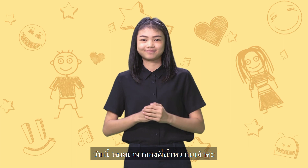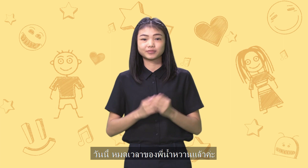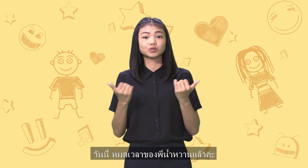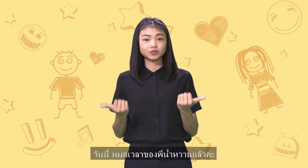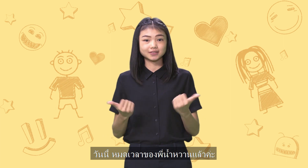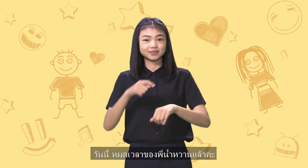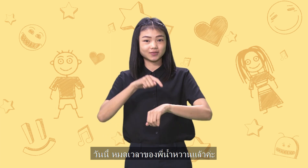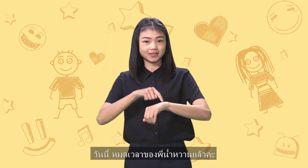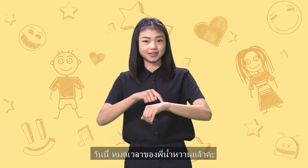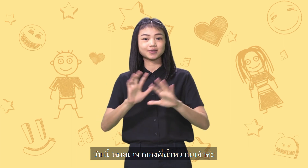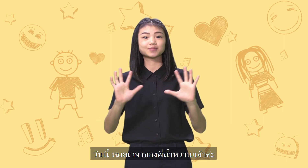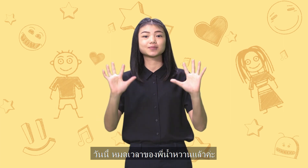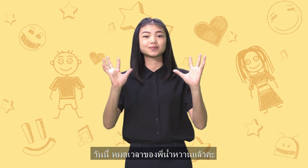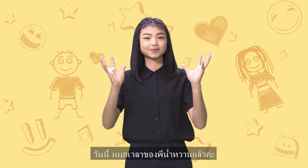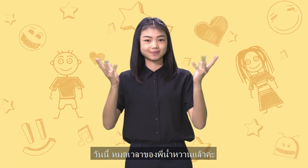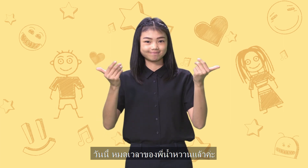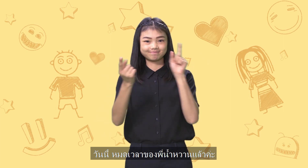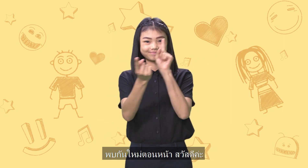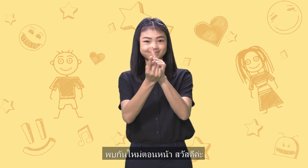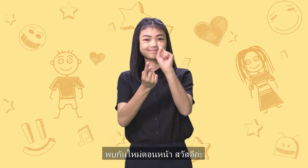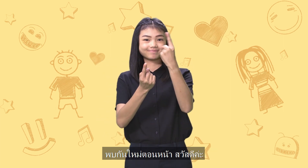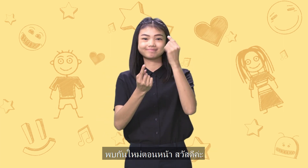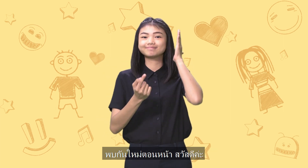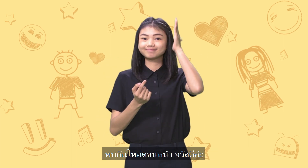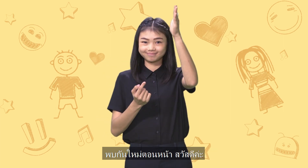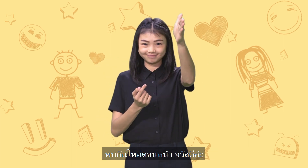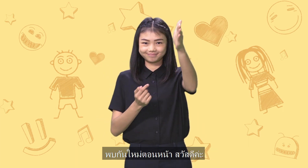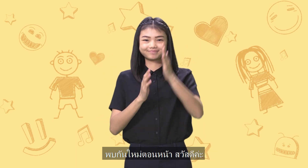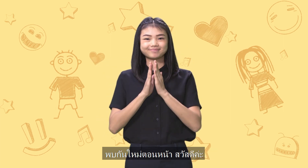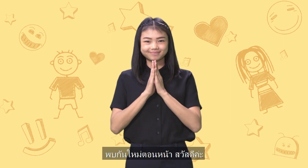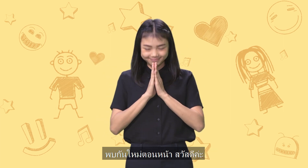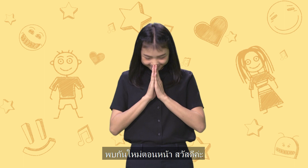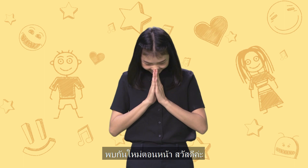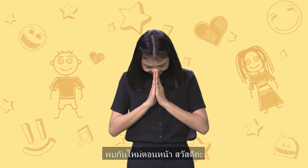วันนี้หมดเวลาของพี่น้ำหวานแล้วค่ะพบกันใหม่ตอนหน้าสวัสดีค่ะ